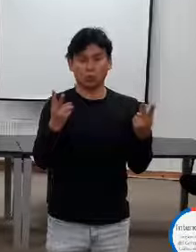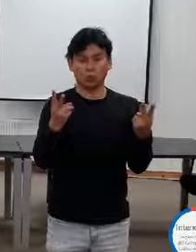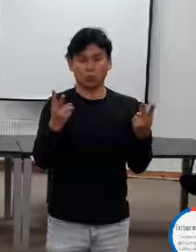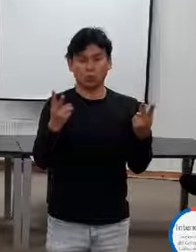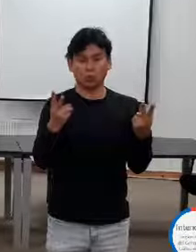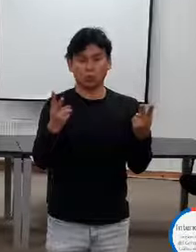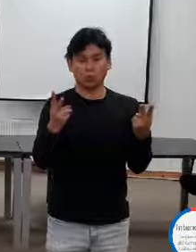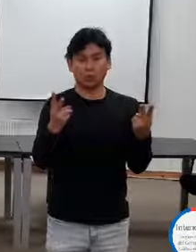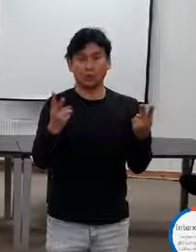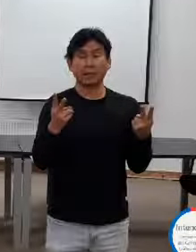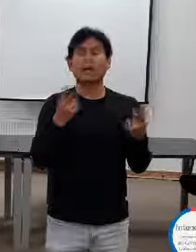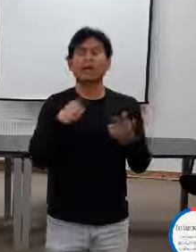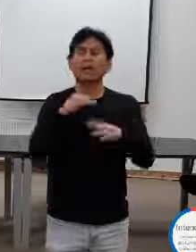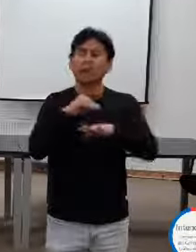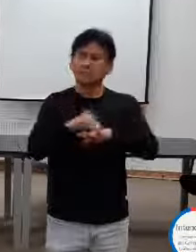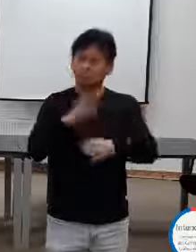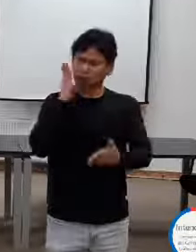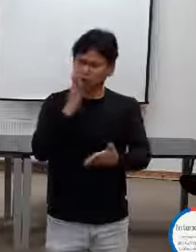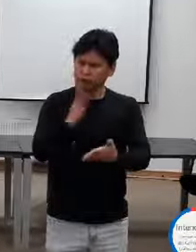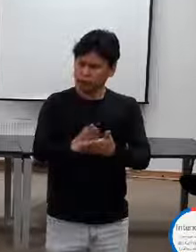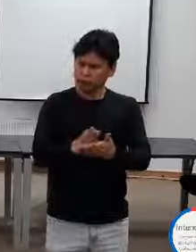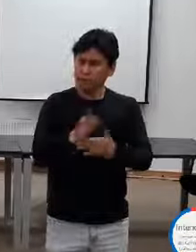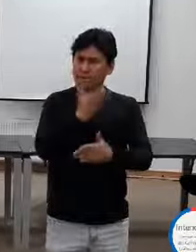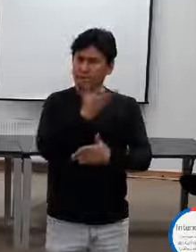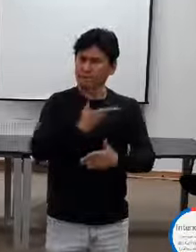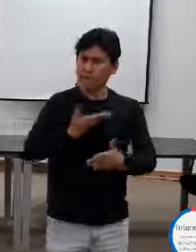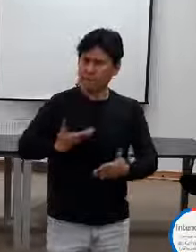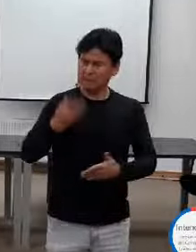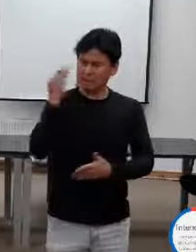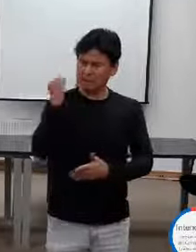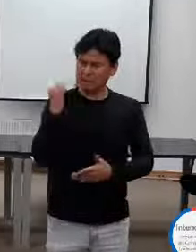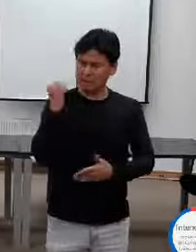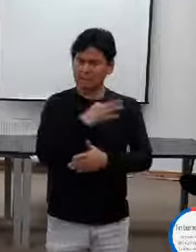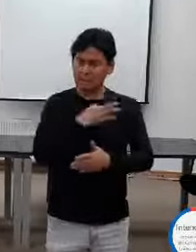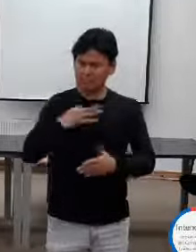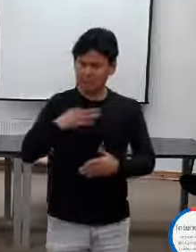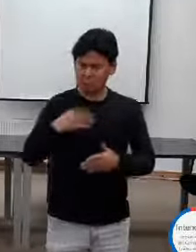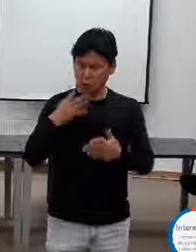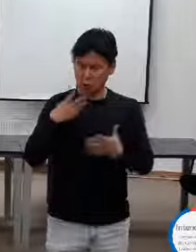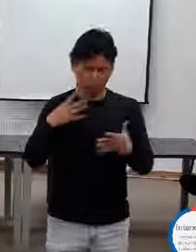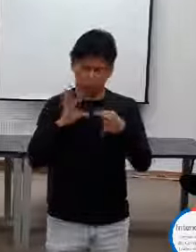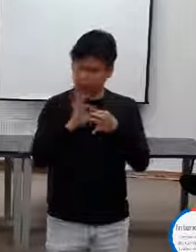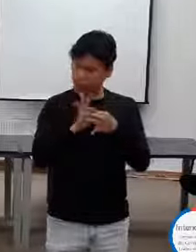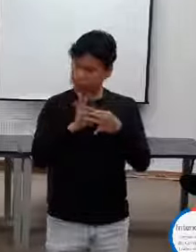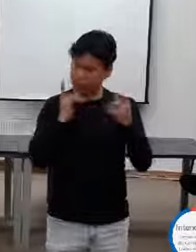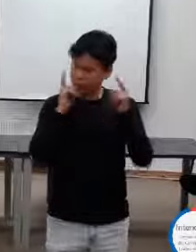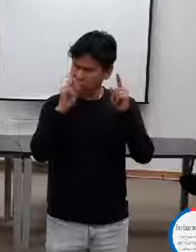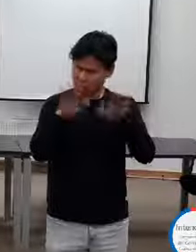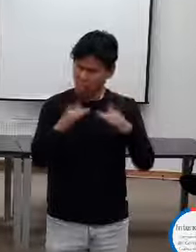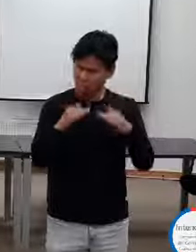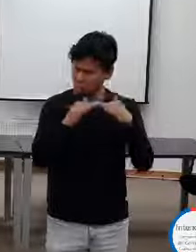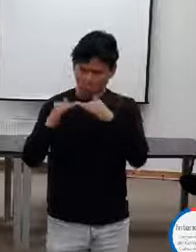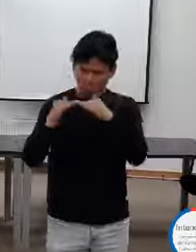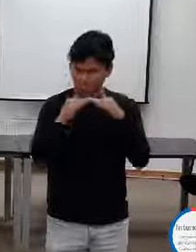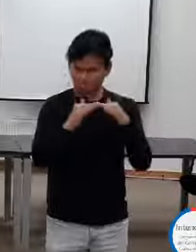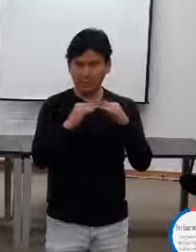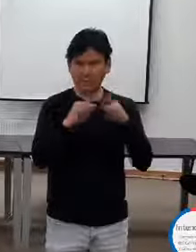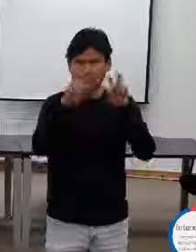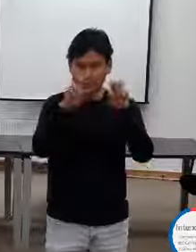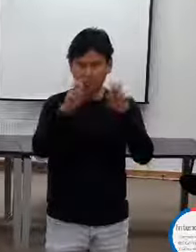la indicación y la instrucción que nos ha dado el presidente, y también el ministro Mañaliz, porque ahí estamos todos bajo lo que nos indica salud,